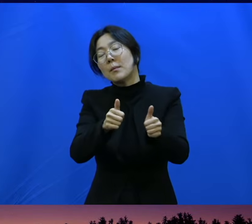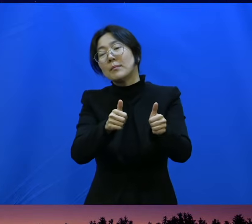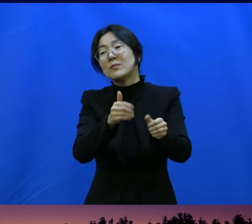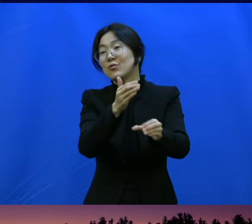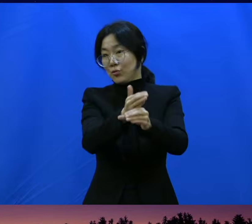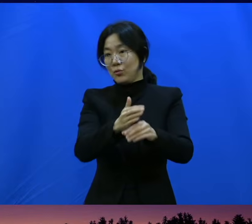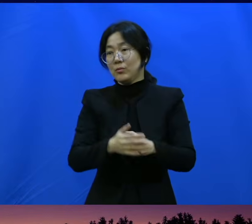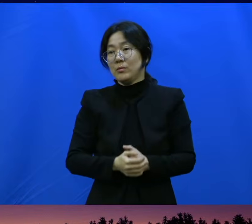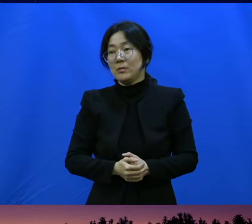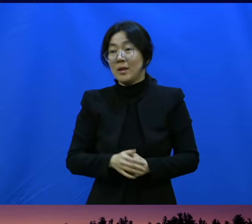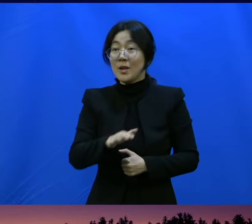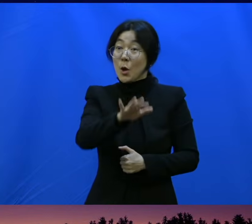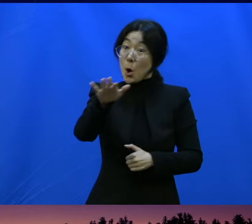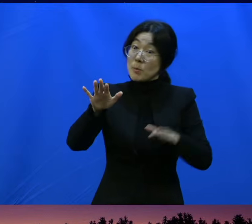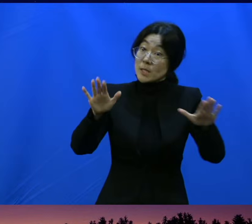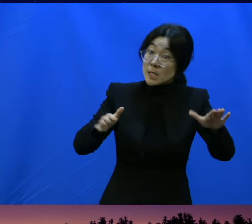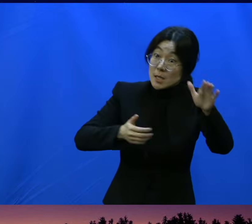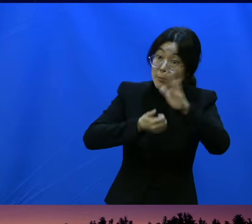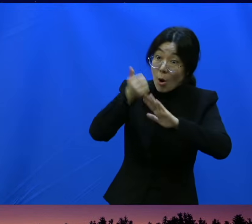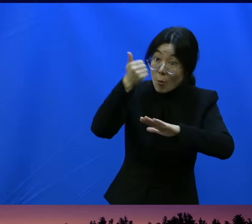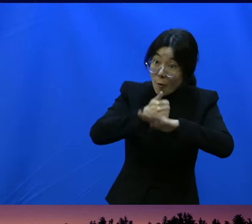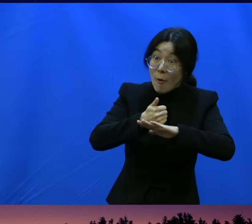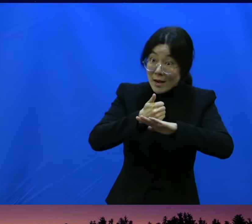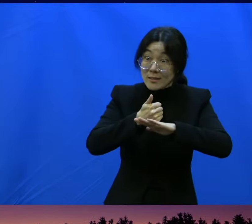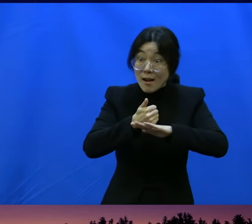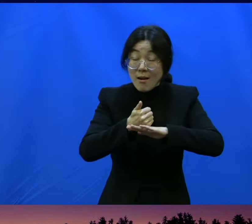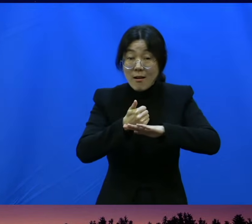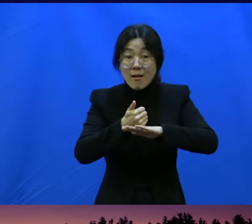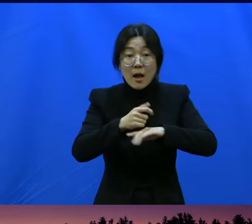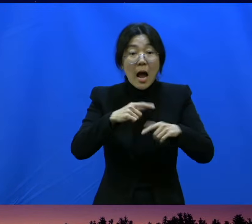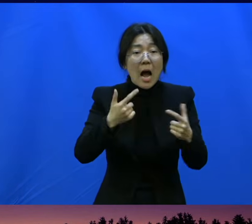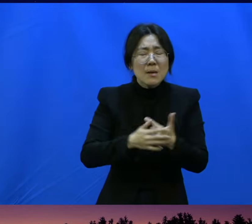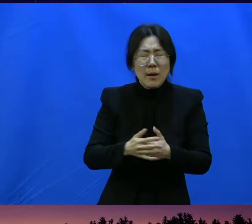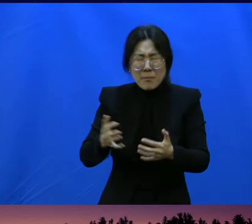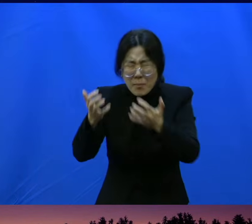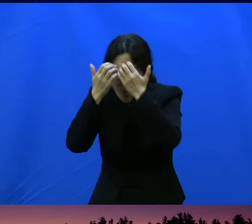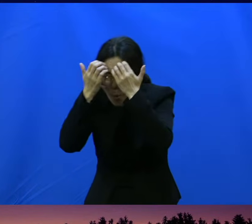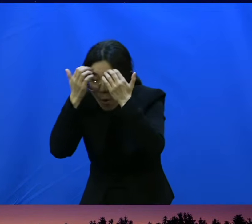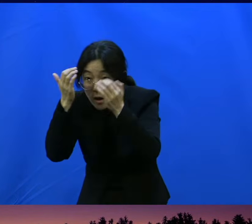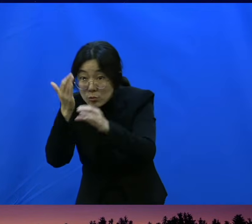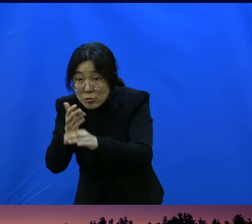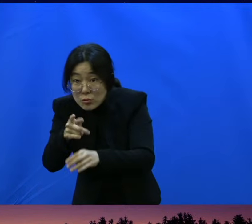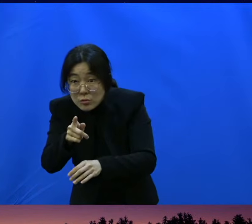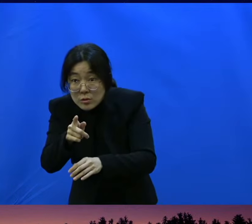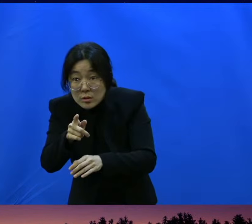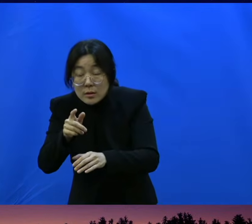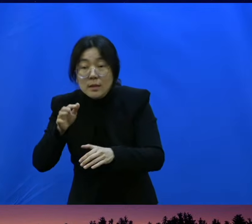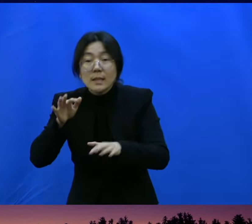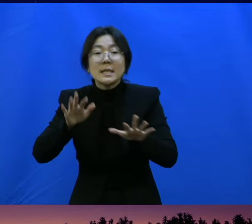여러분, 지금 무엇인가 잘 나가고 있습니까? 아니면 지금 형편없이 바닥을 치고 있습니까? 모두가 테스트예요, 시험이에요.